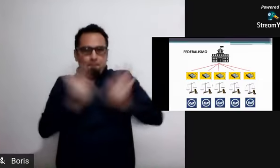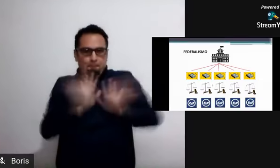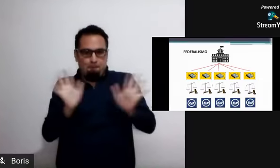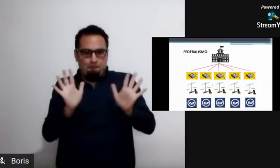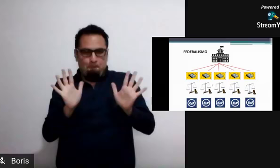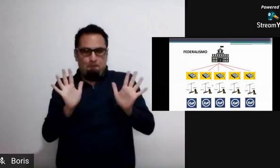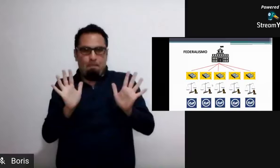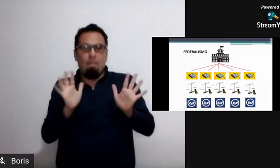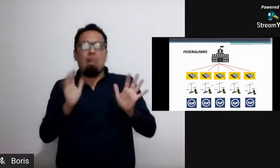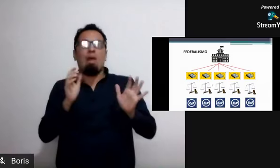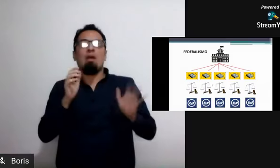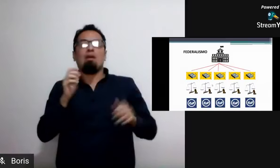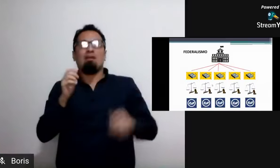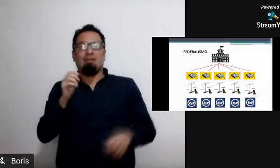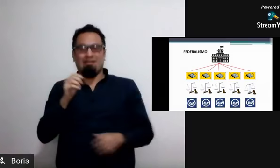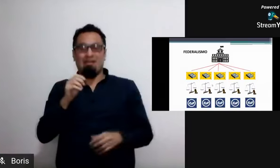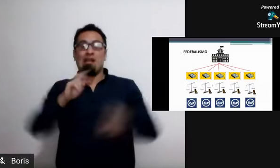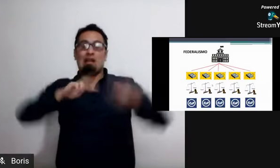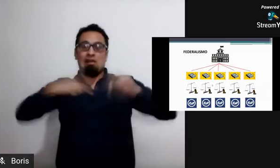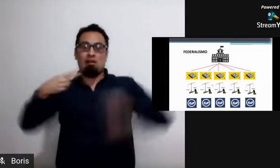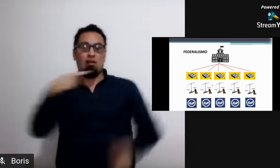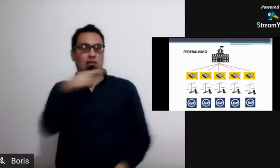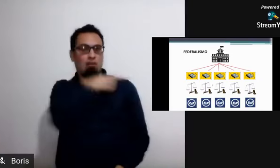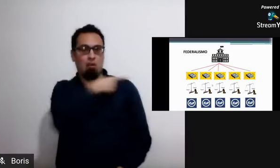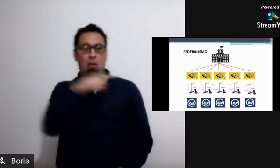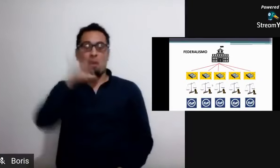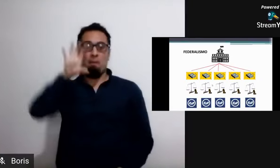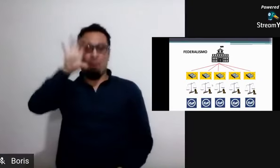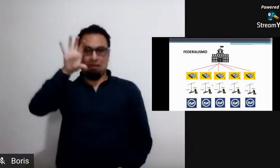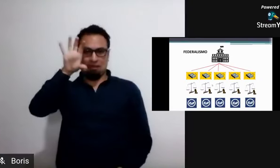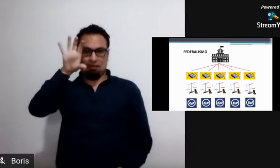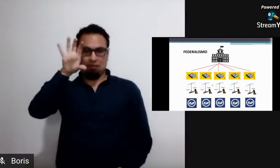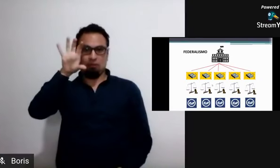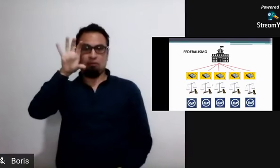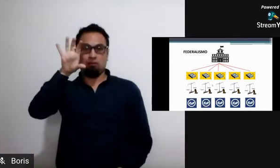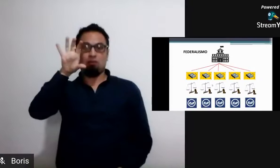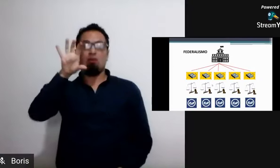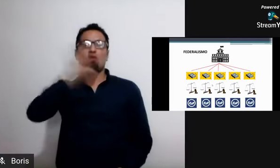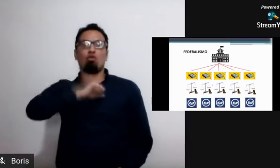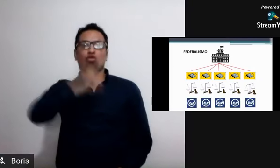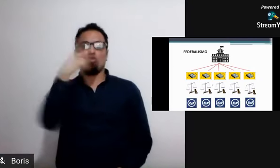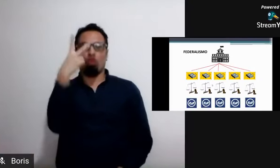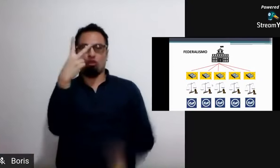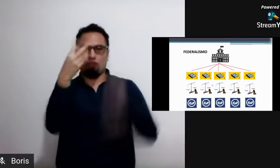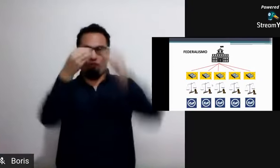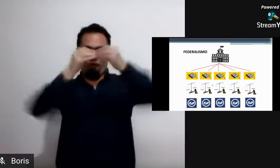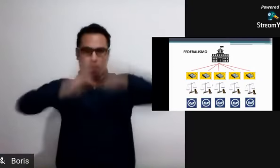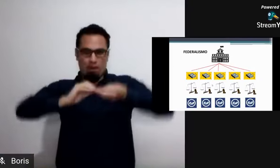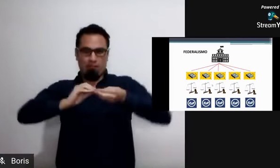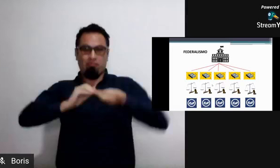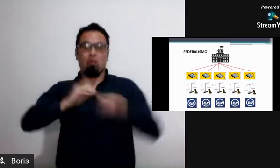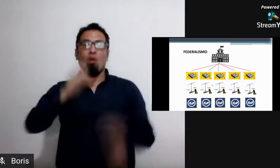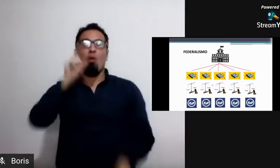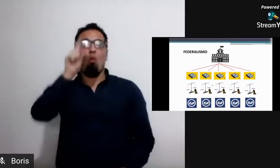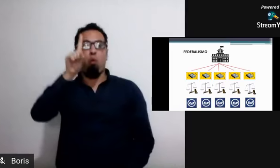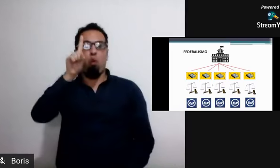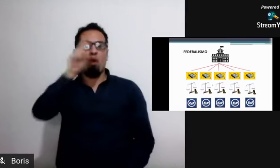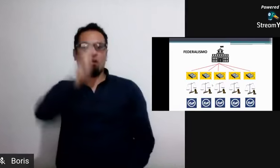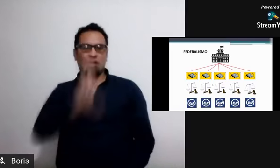En el centralismo solamente estaría en control una sola constitución para todo el país,